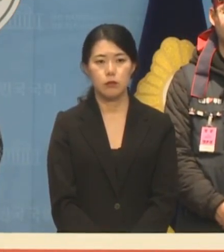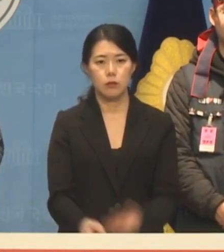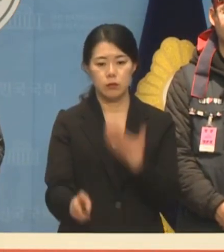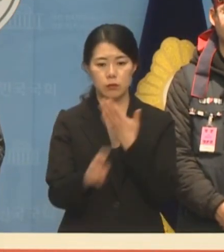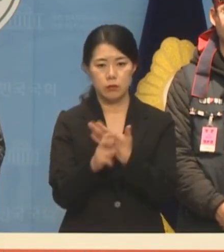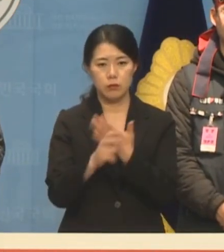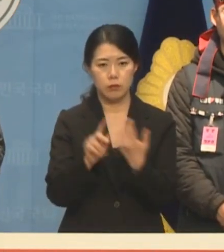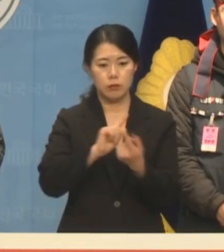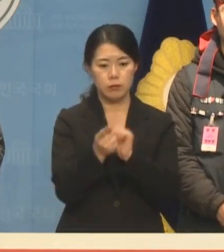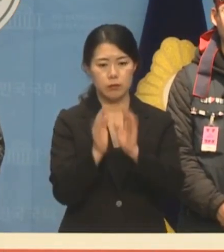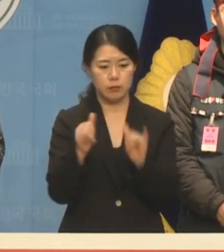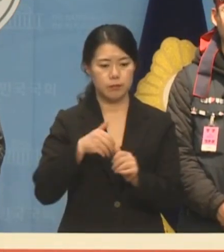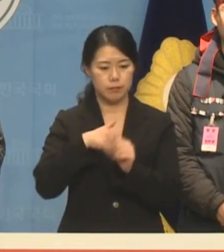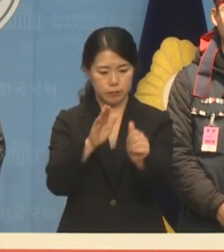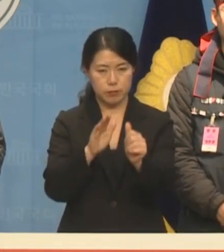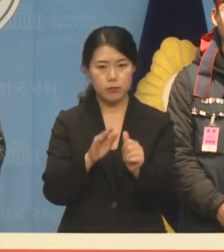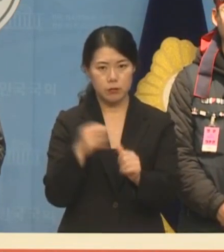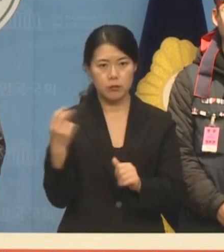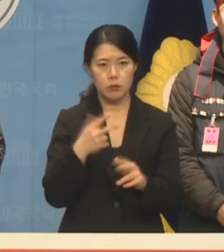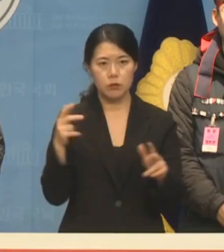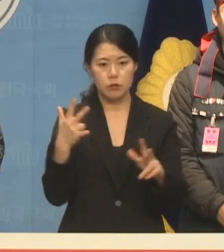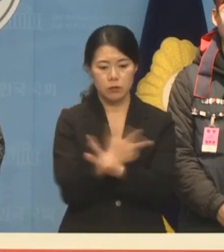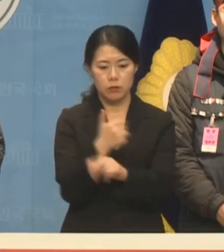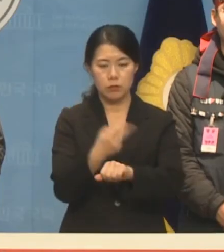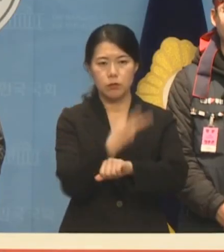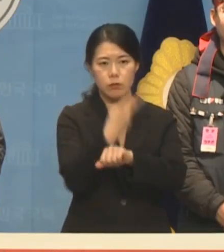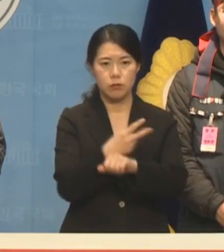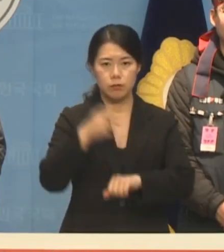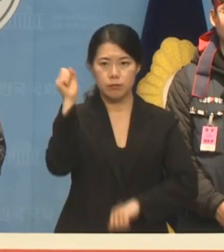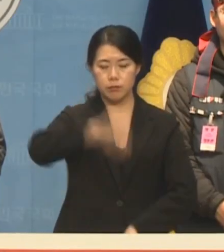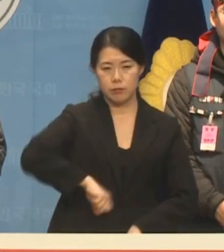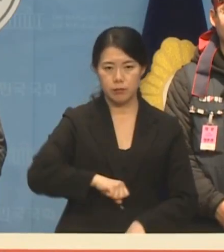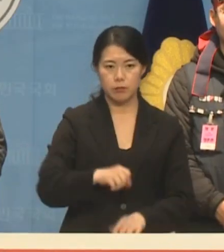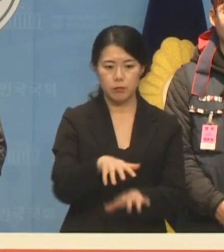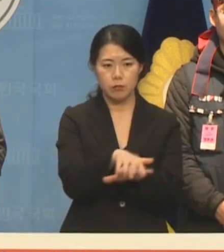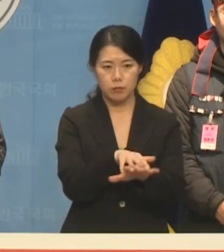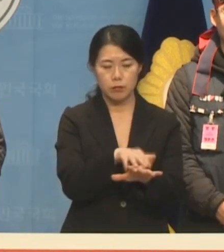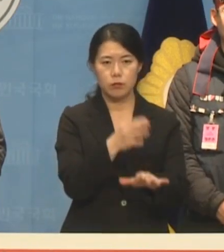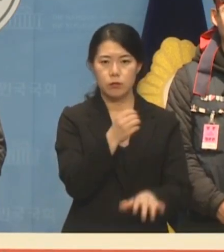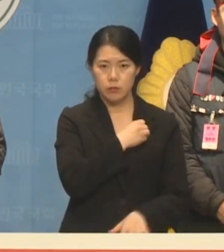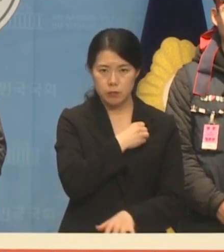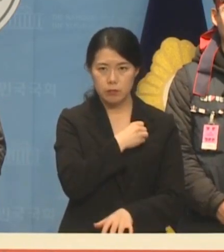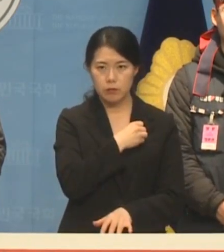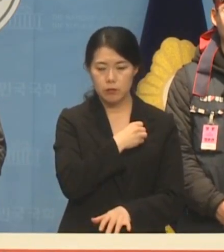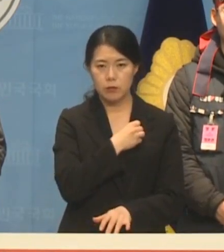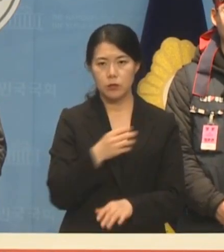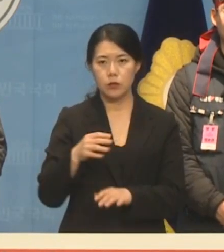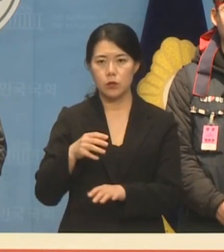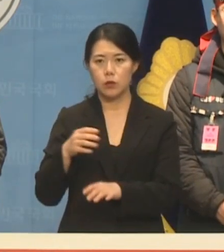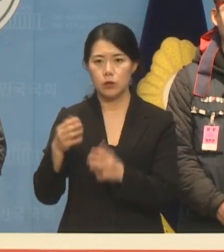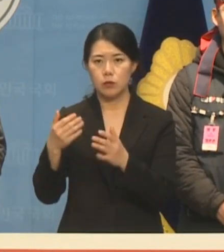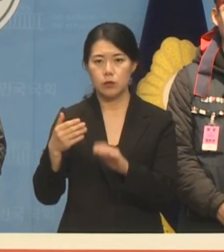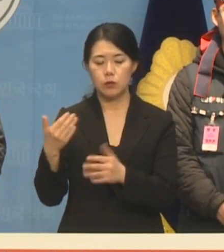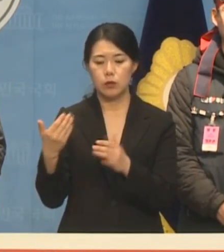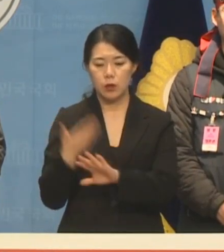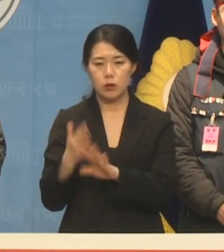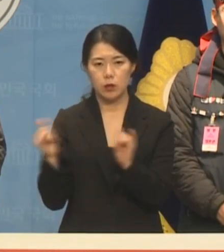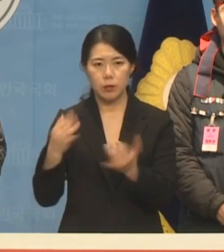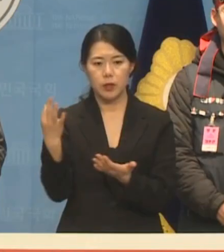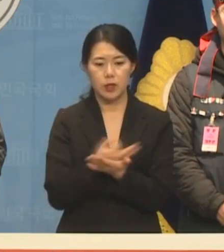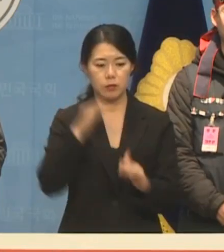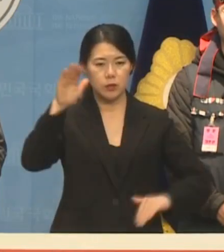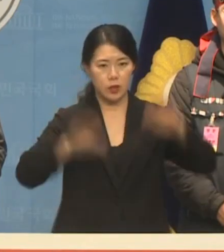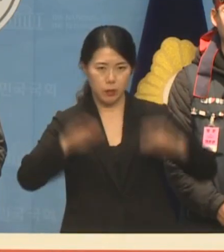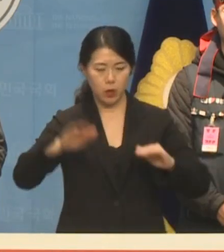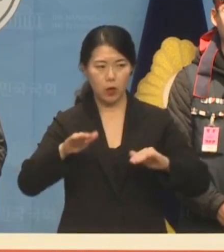불법 대체인력 투입, 주 52시간 위반, 조합원과 비조합원 간의 임금차별,